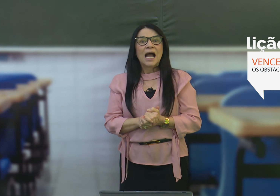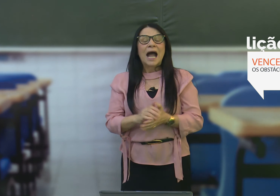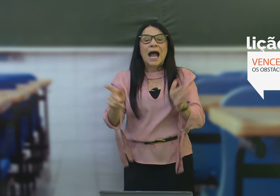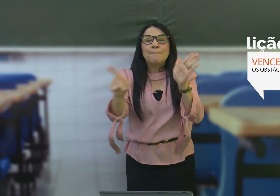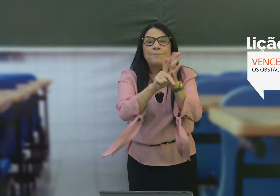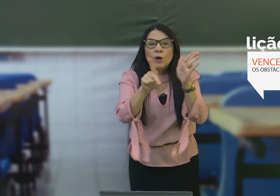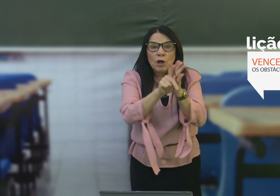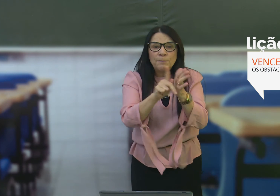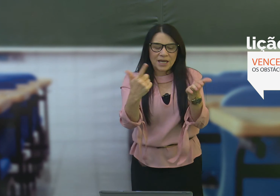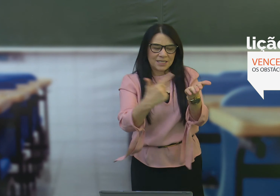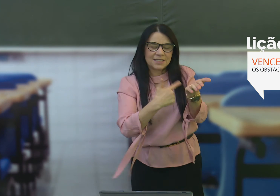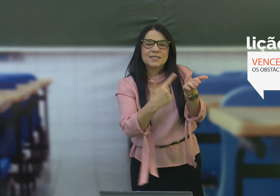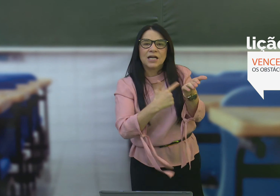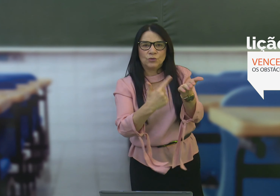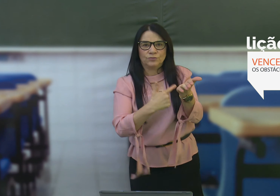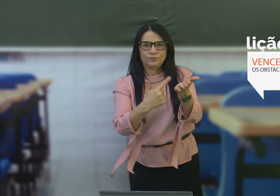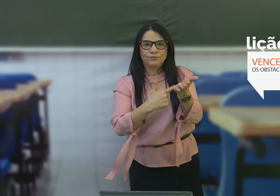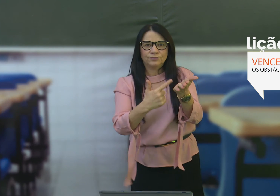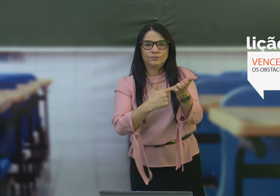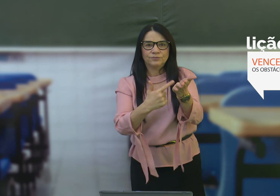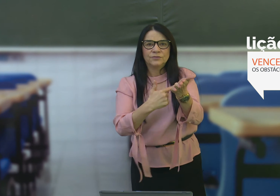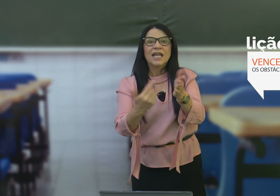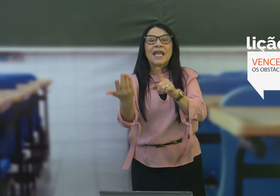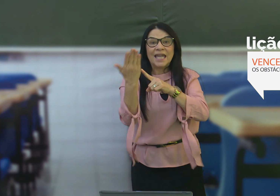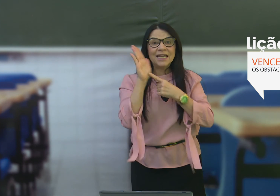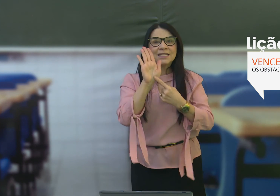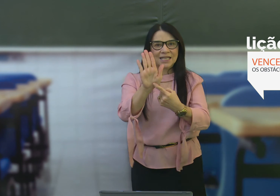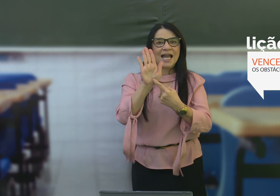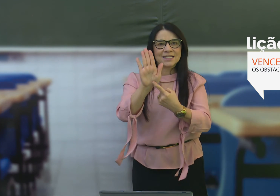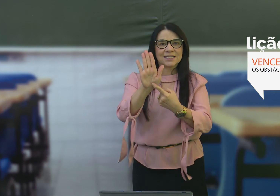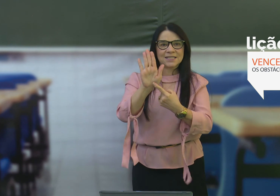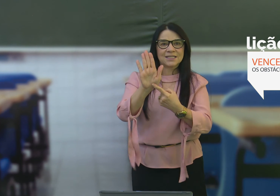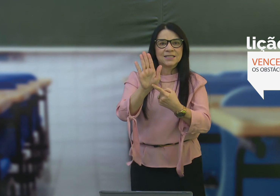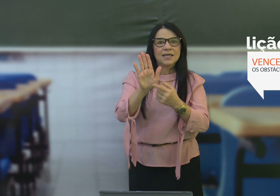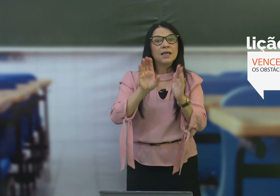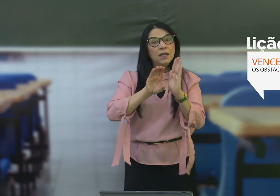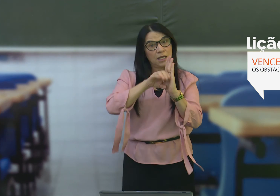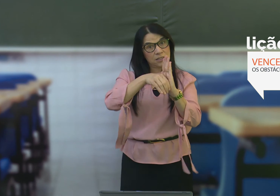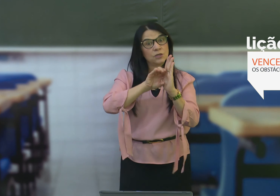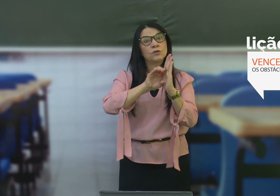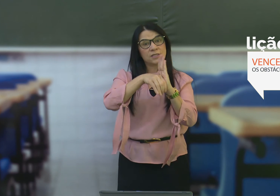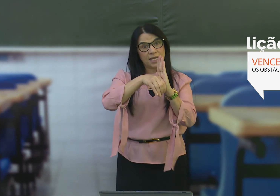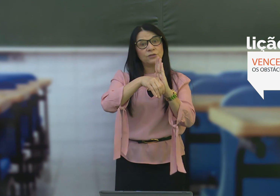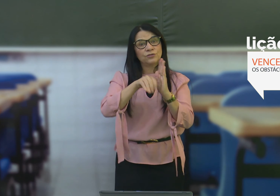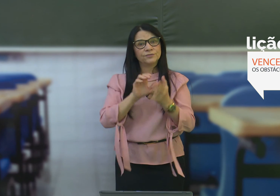A própria lição, ele traz esse conceito.